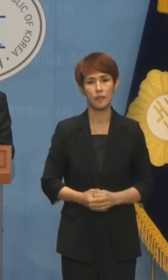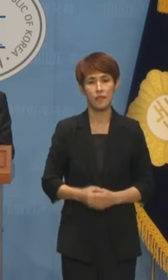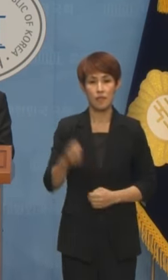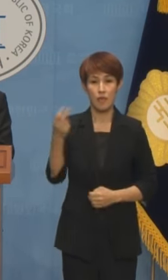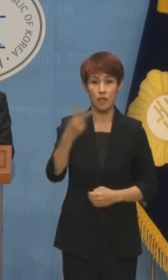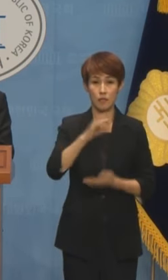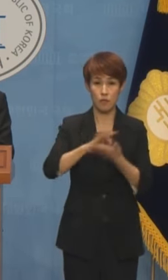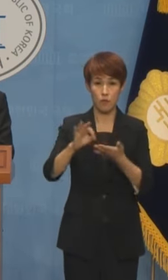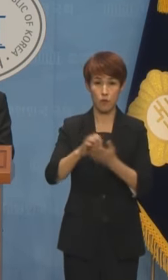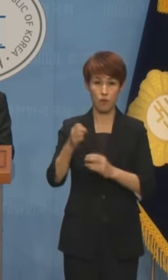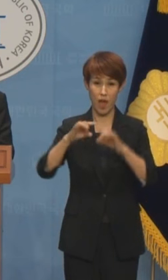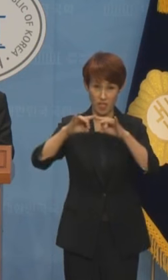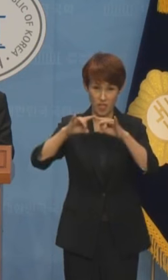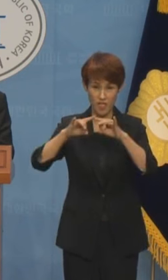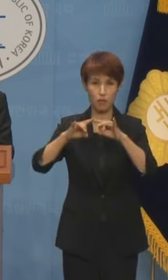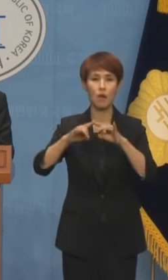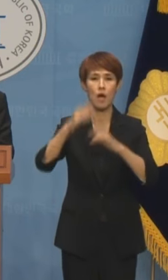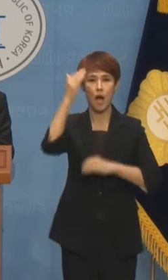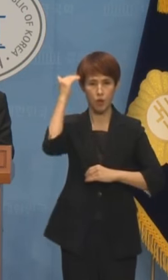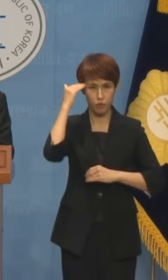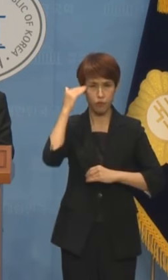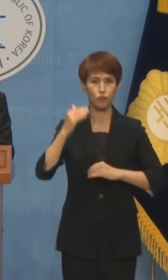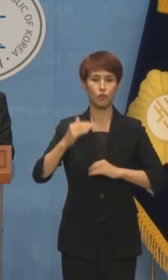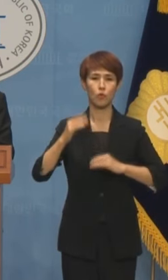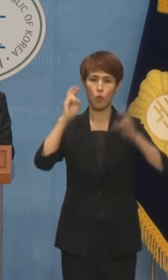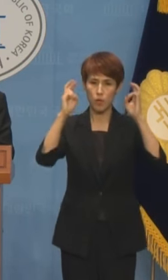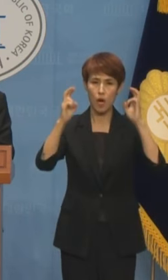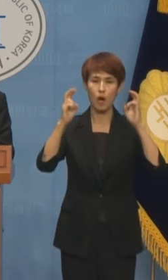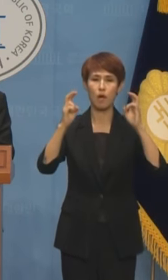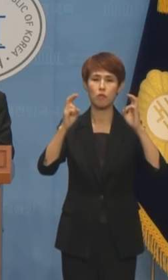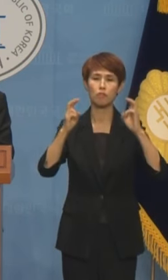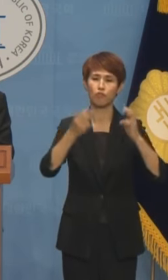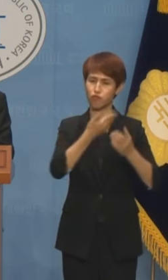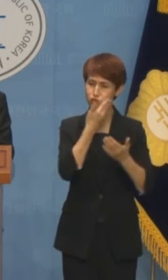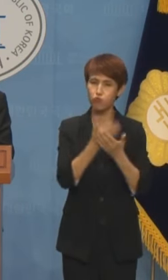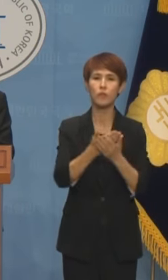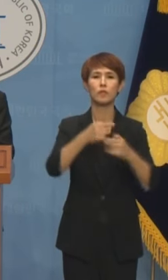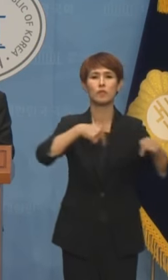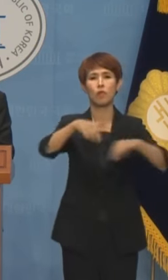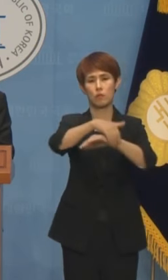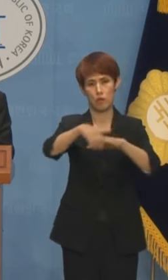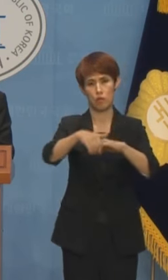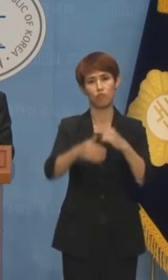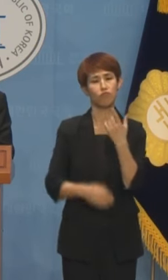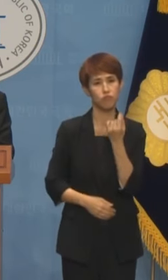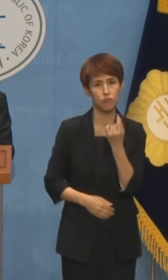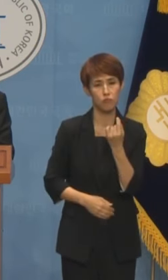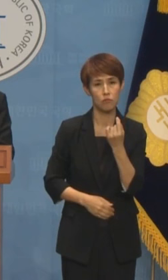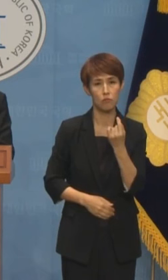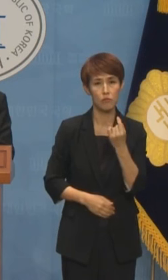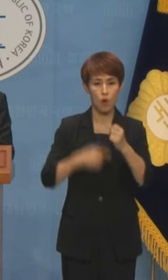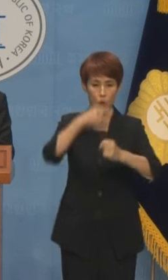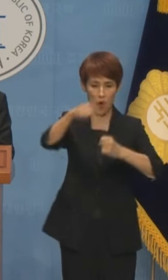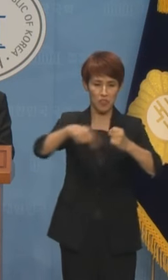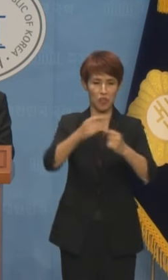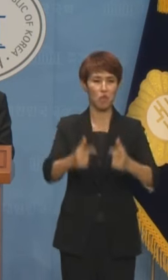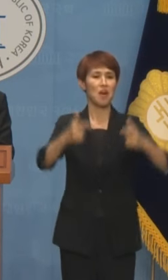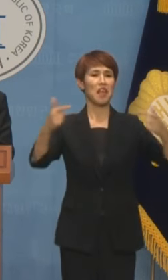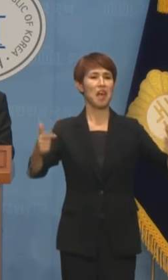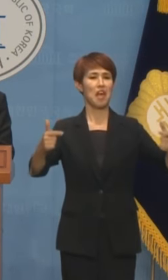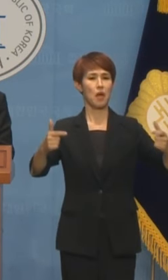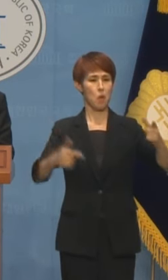재생에너지 확대는 기업과 국가의 생존을 위한 필수 정책입니다. 윤석열 대통령은 원전 확대라는